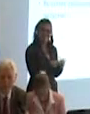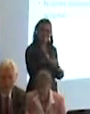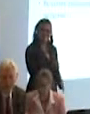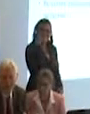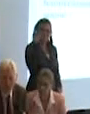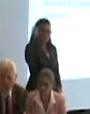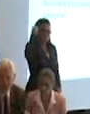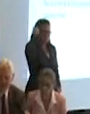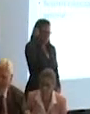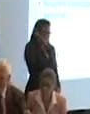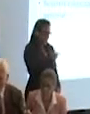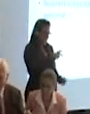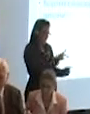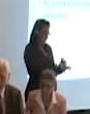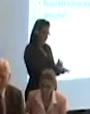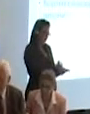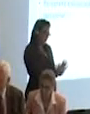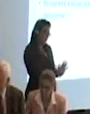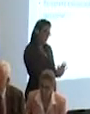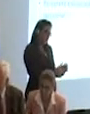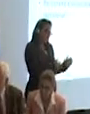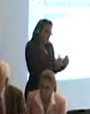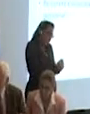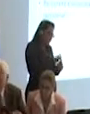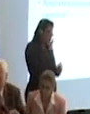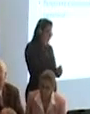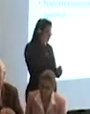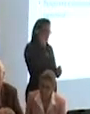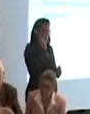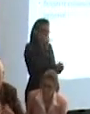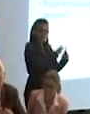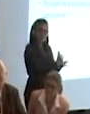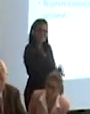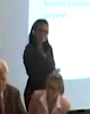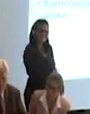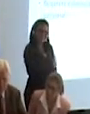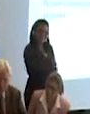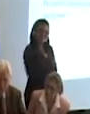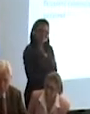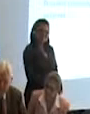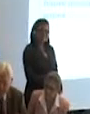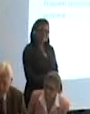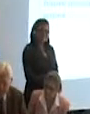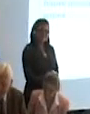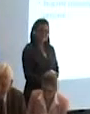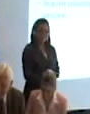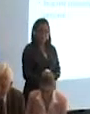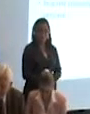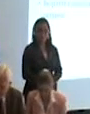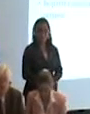no consideran al alumno como un alumno con síndrome de Down, sino como un alumno.